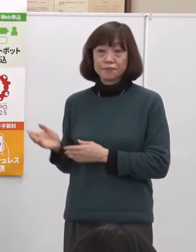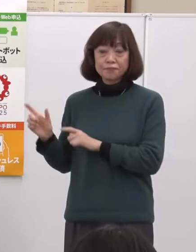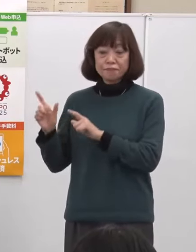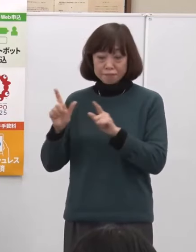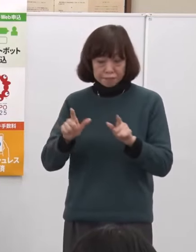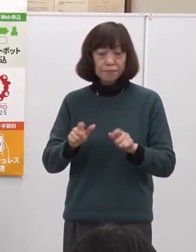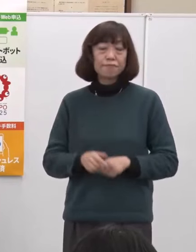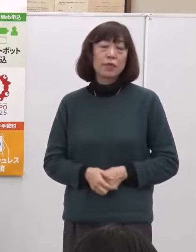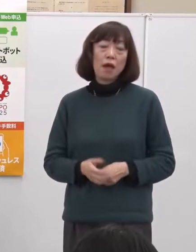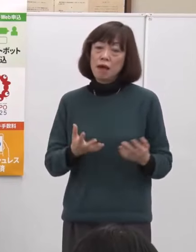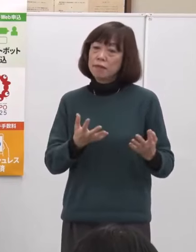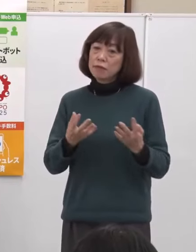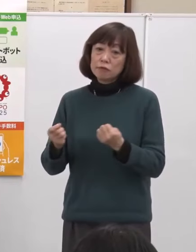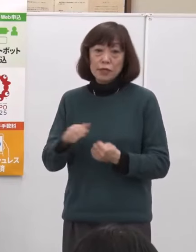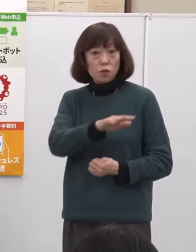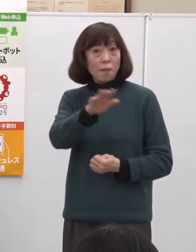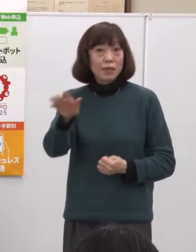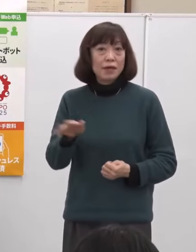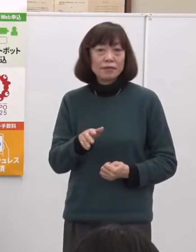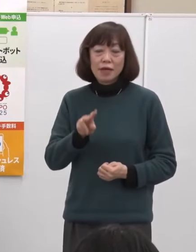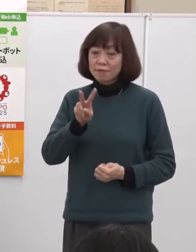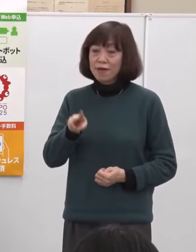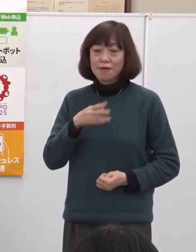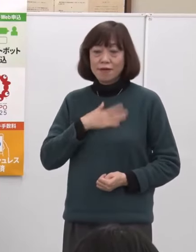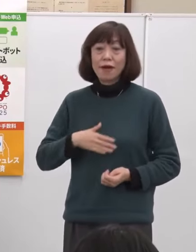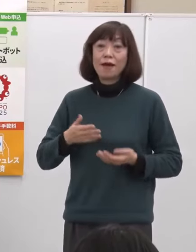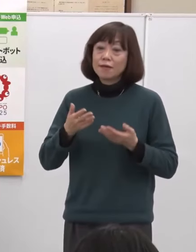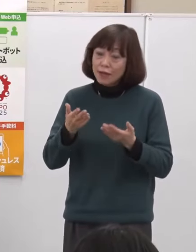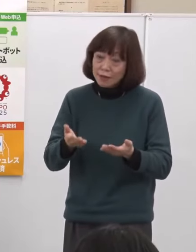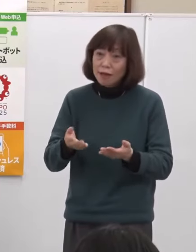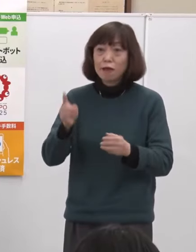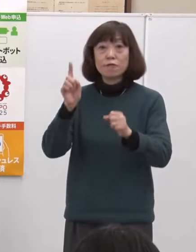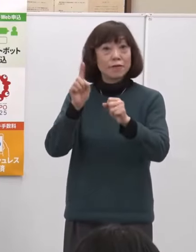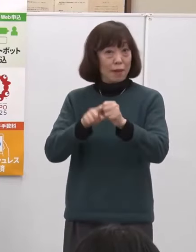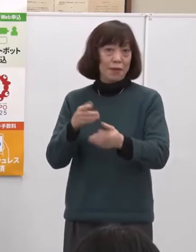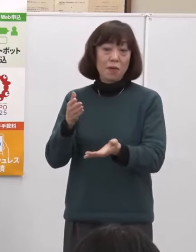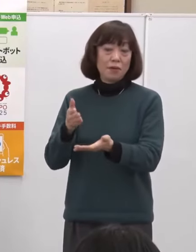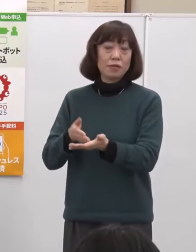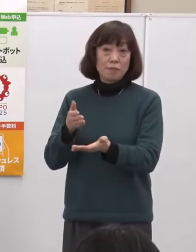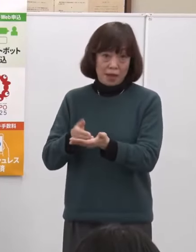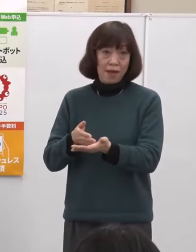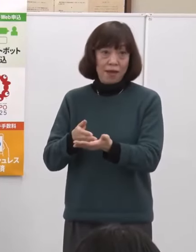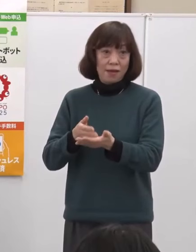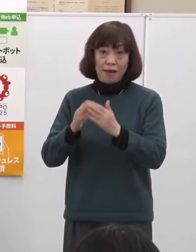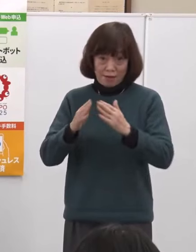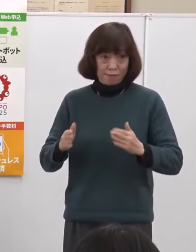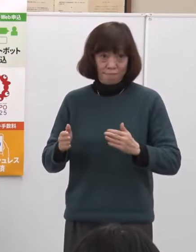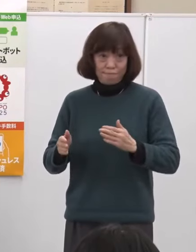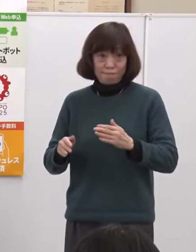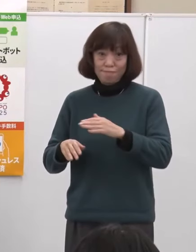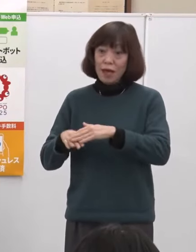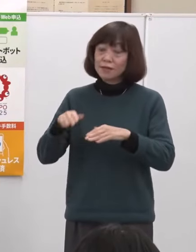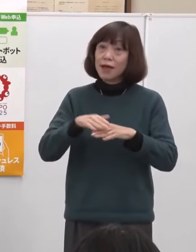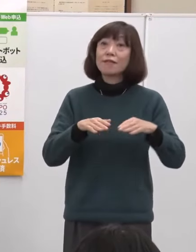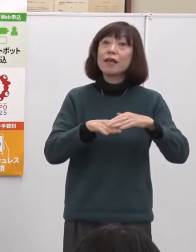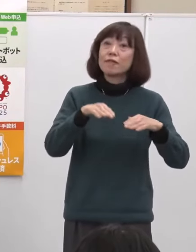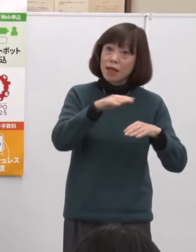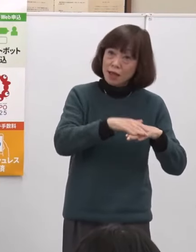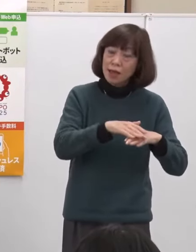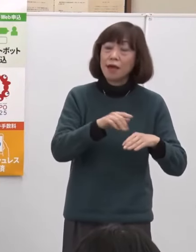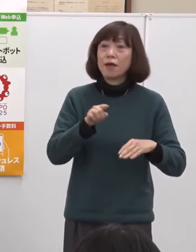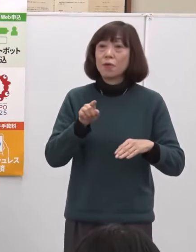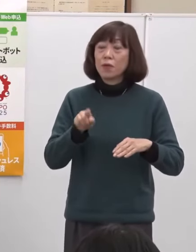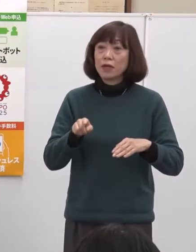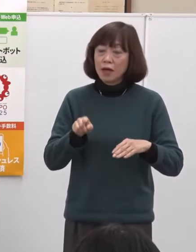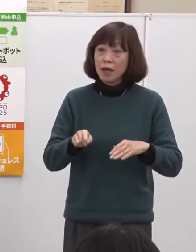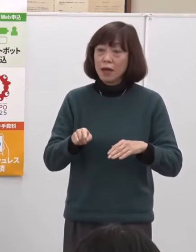多くの皆さんにご納得いただける、ご理解いただけるように説明会の回数を重ねて、しかるべきその決められた